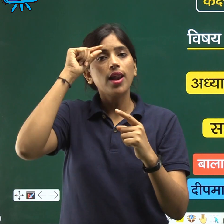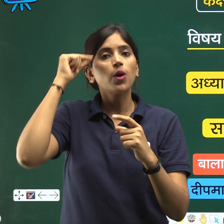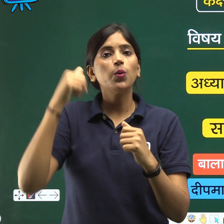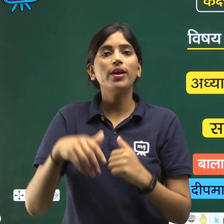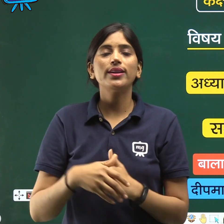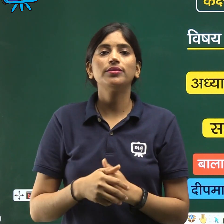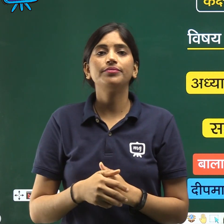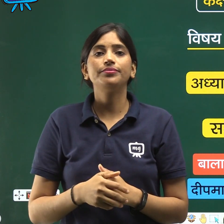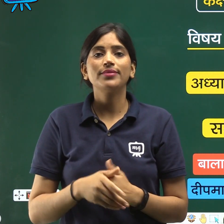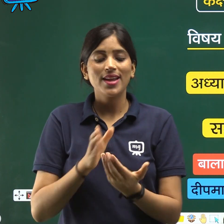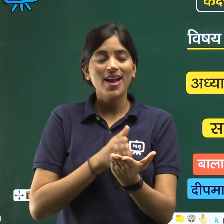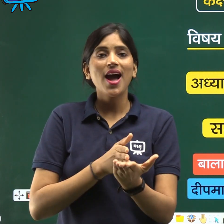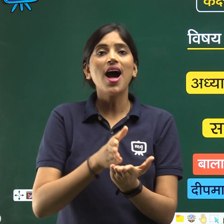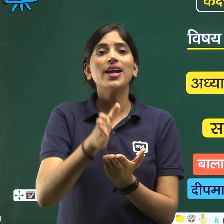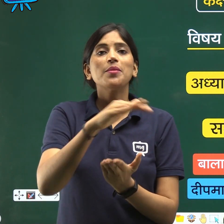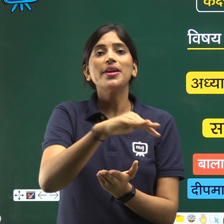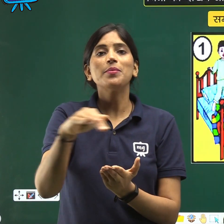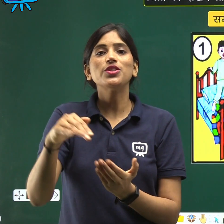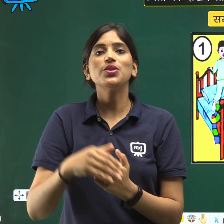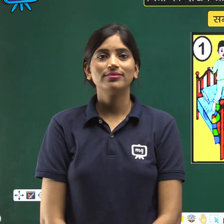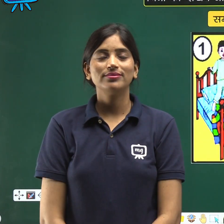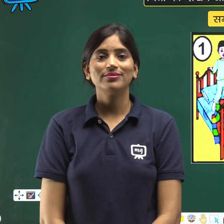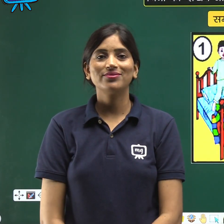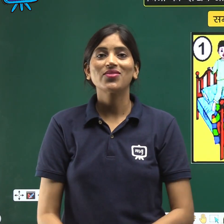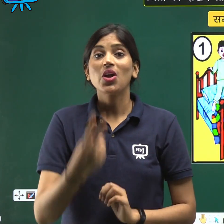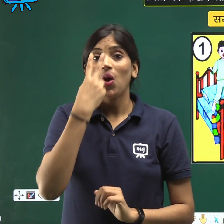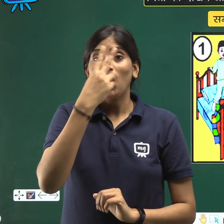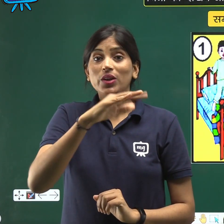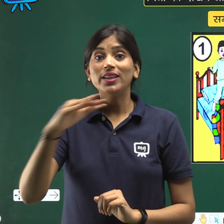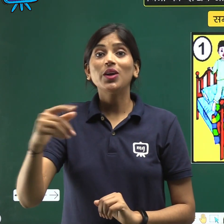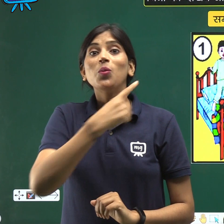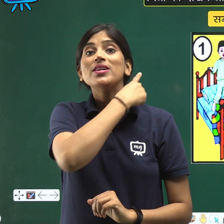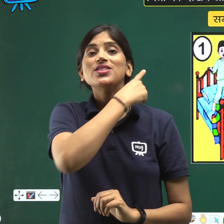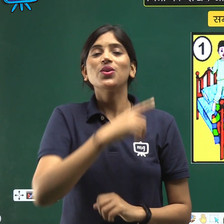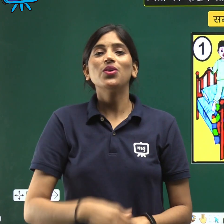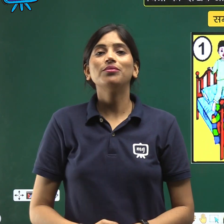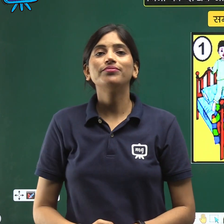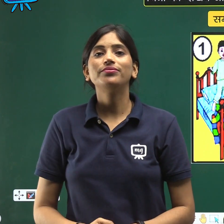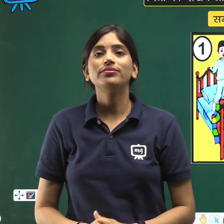कुमारी। आगे बढ़े बच्चों। देखो बच्चों,